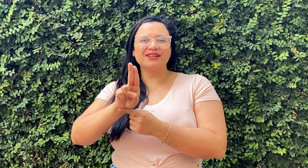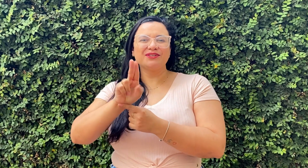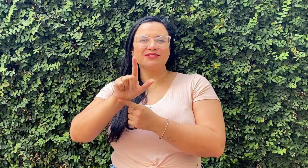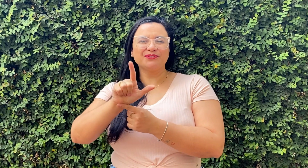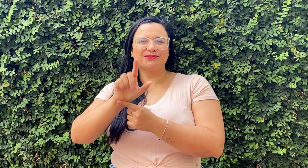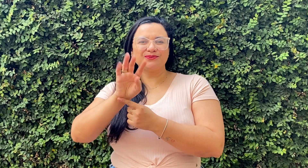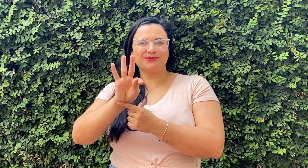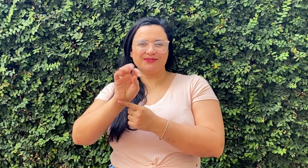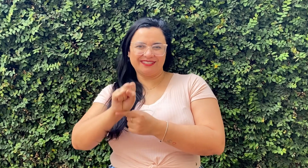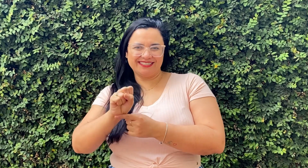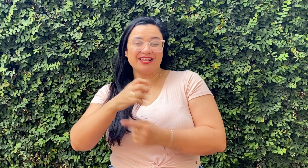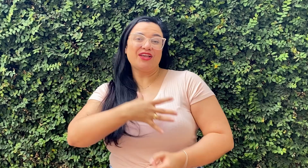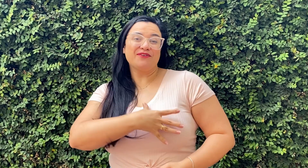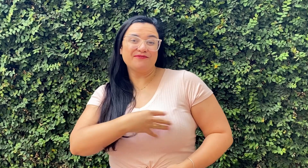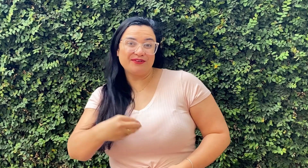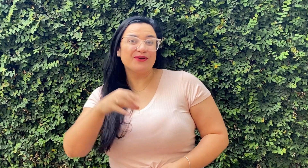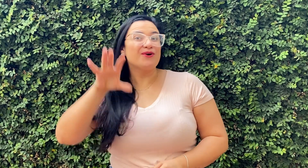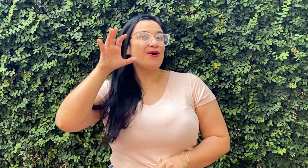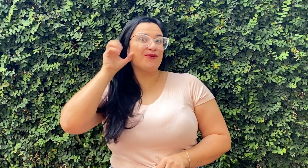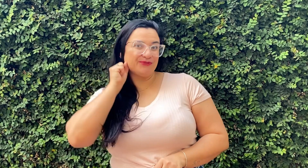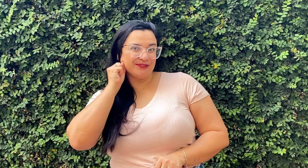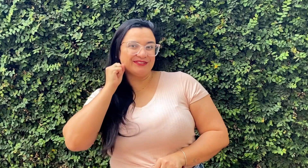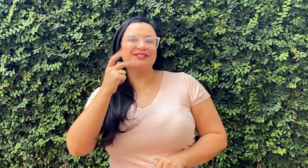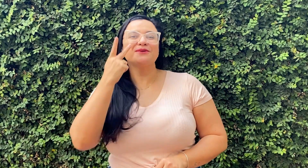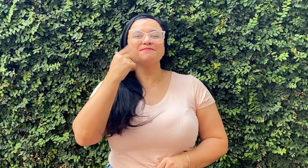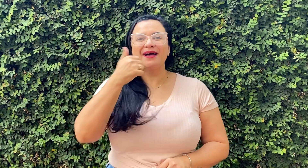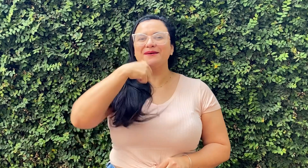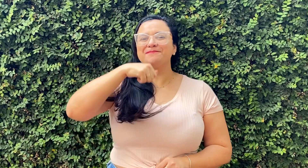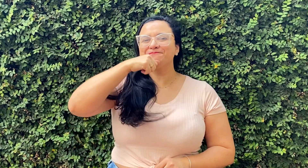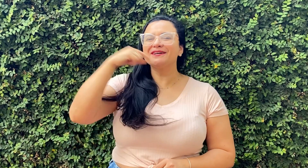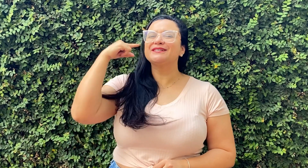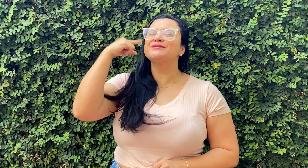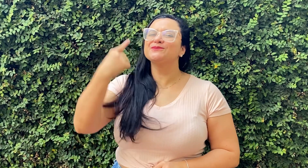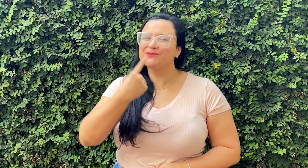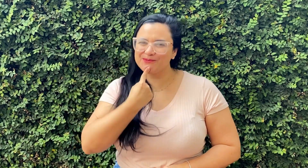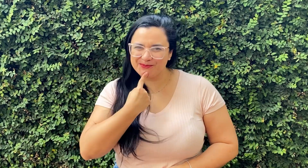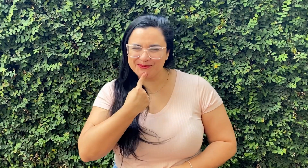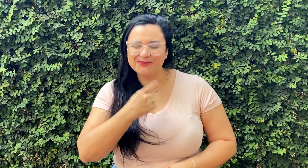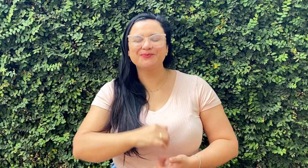Adults, que em português é filhos ouvintes de pais surdos.